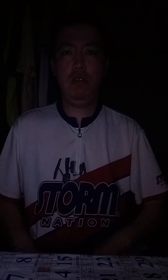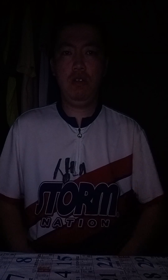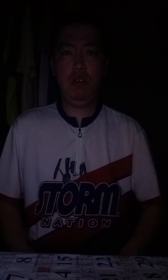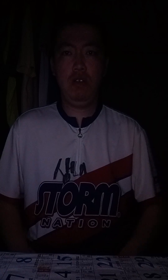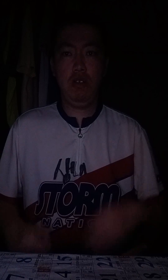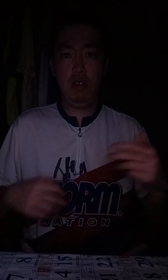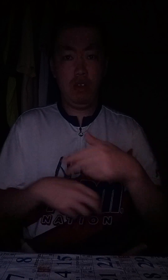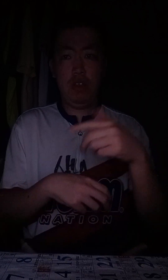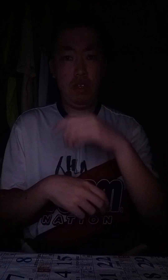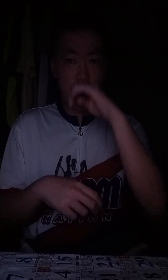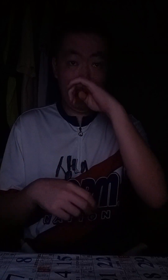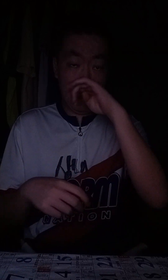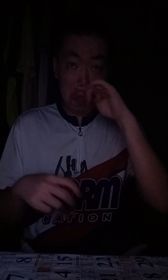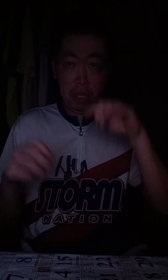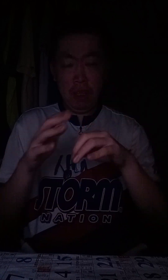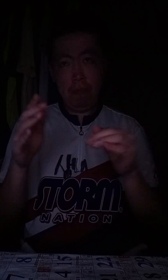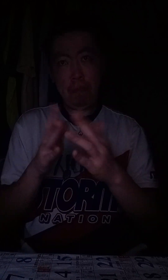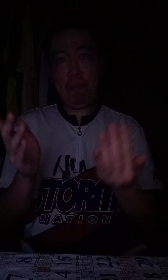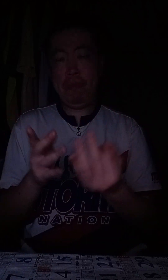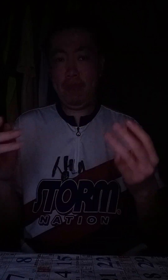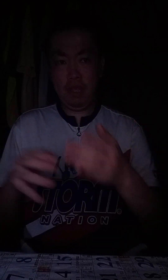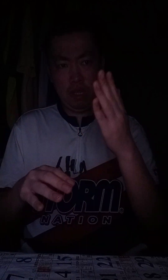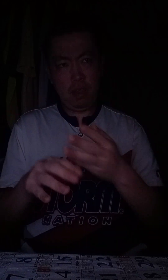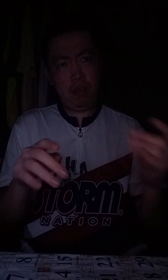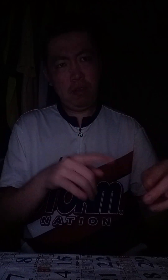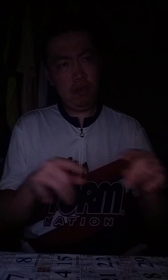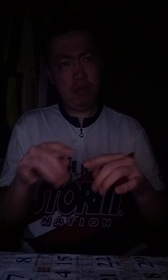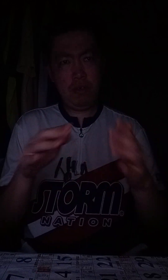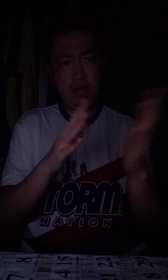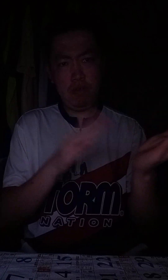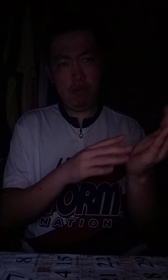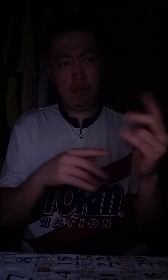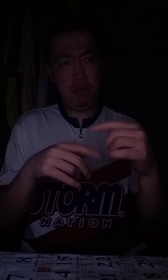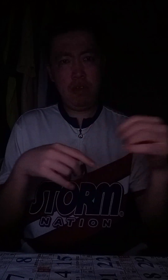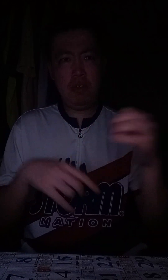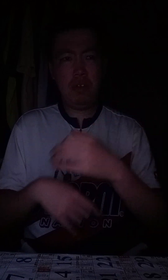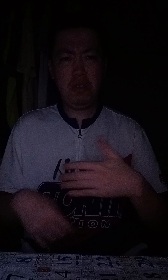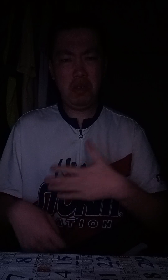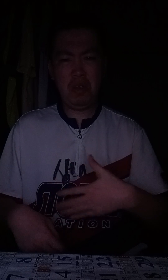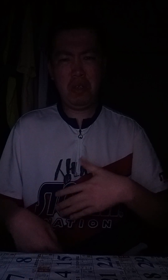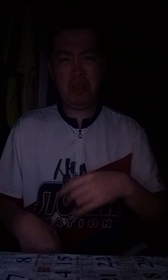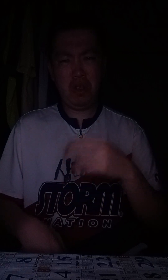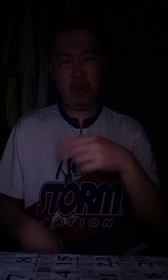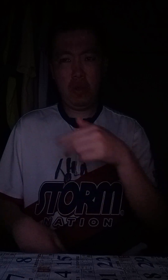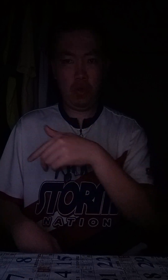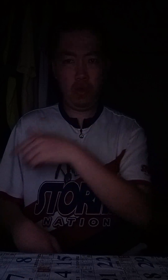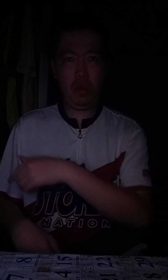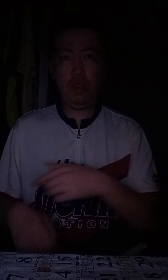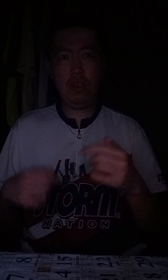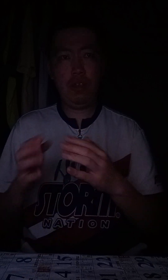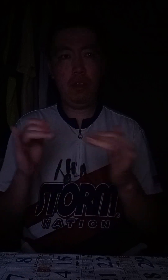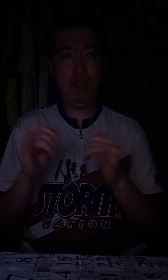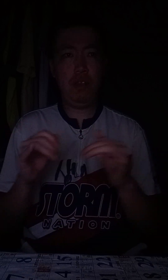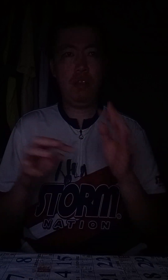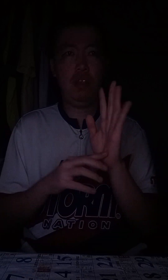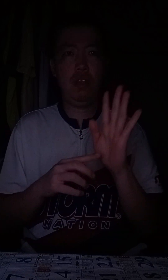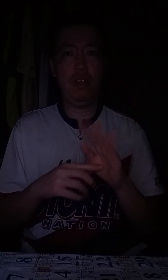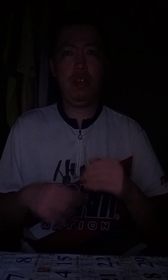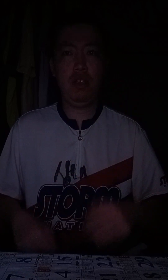버스기사 67살 이모 씨는 폐차하는 지점에 차를 세운 뒤 잠시 용변을 보러 내렸다고 경찰에 진술했습니다.